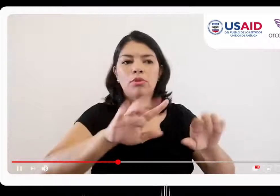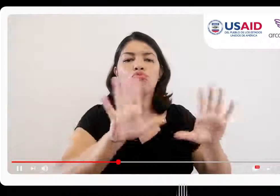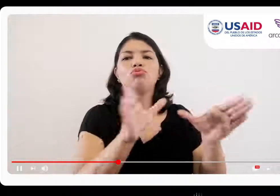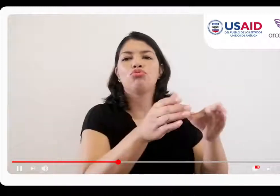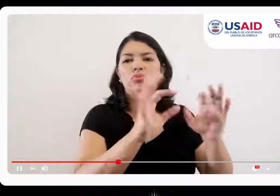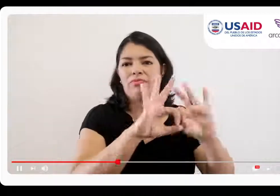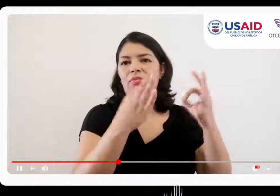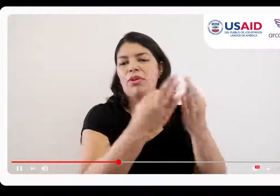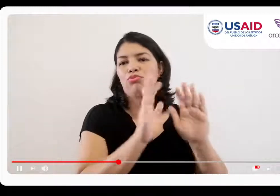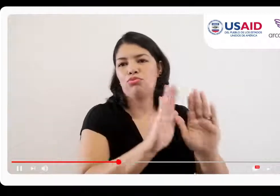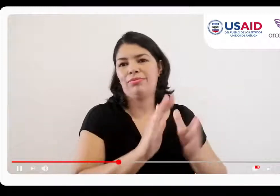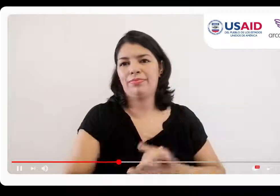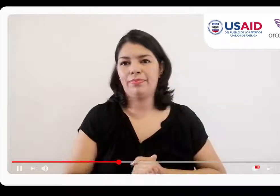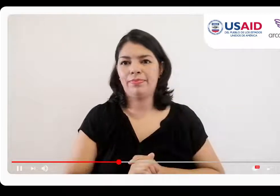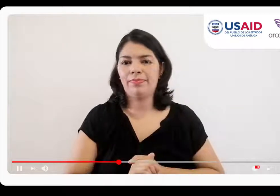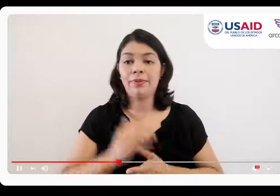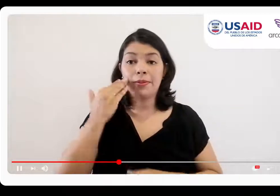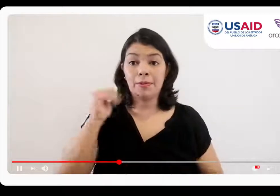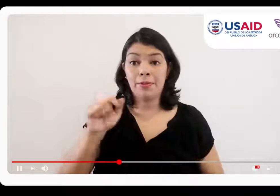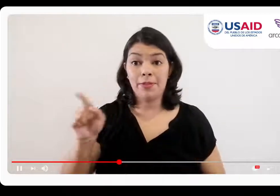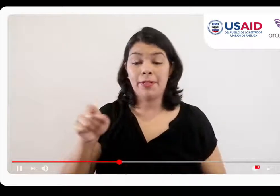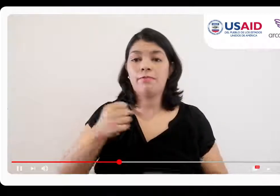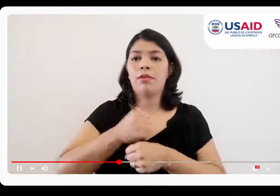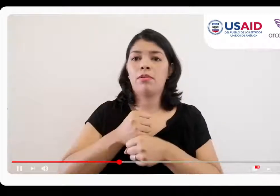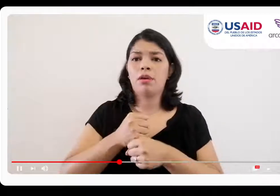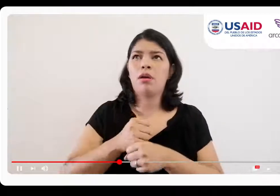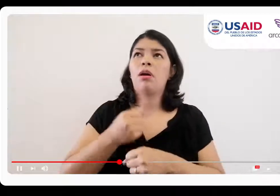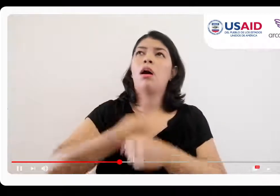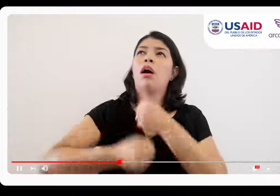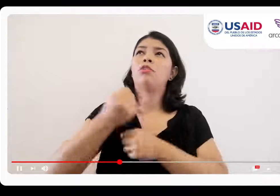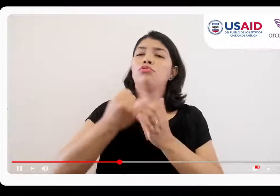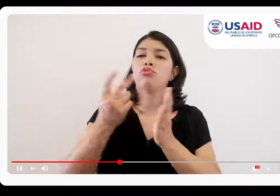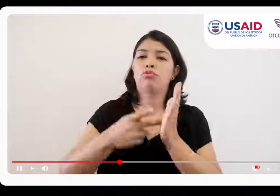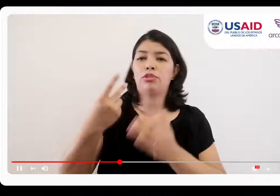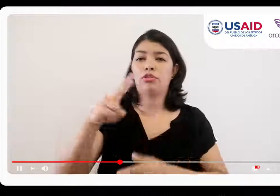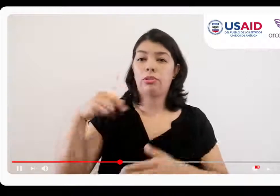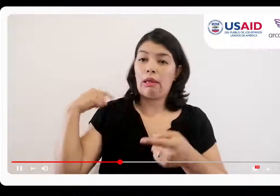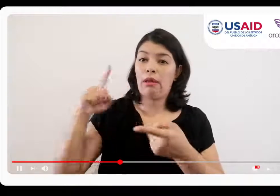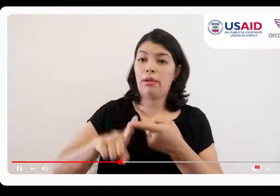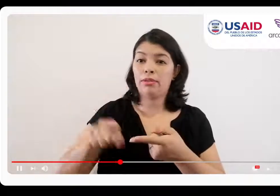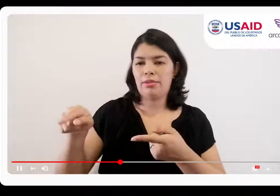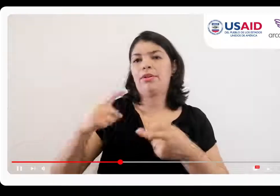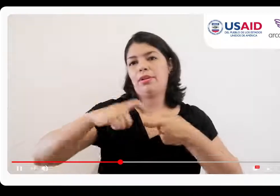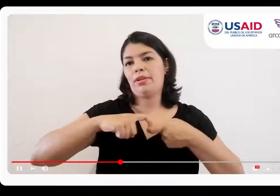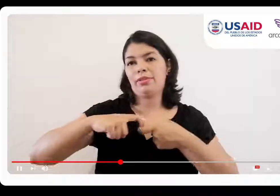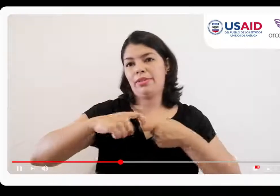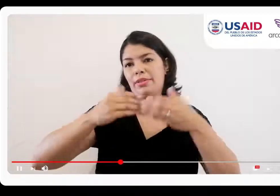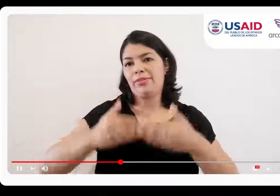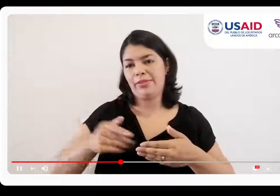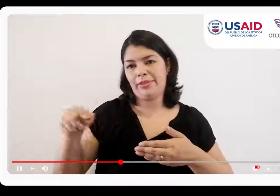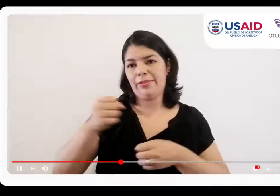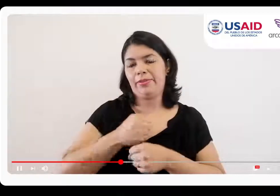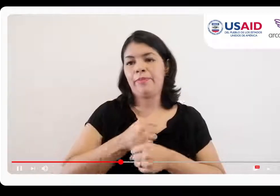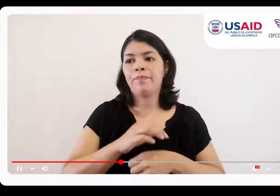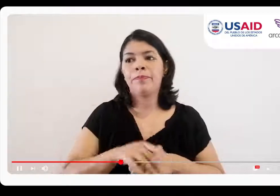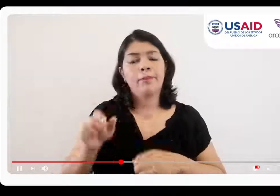como su núcleo familiar. María trabaja desde 2012 como enlace de discapacidad y tiene claro que la política pública de